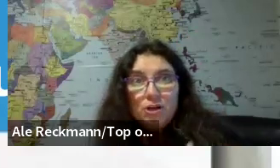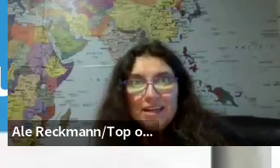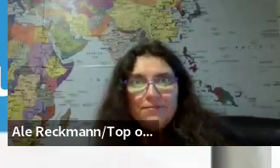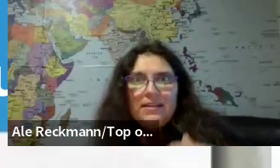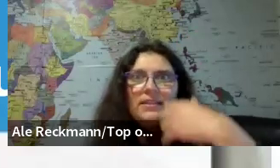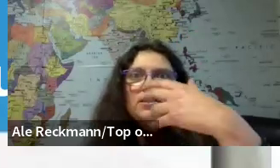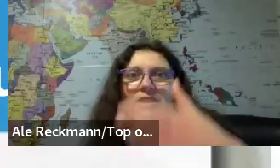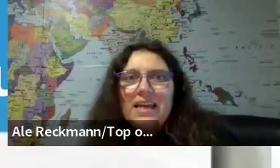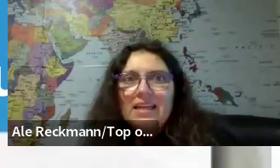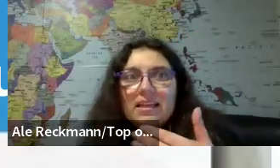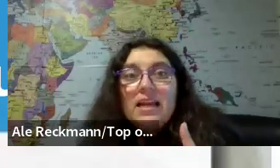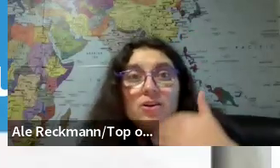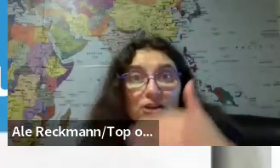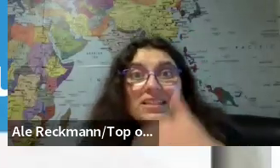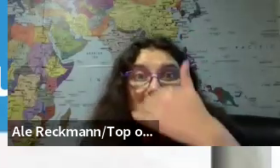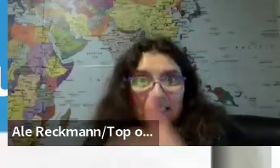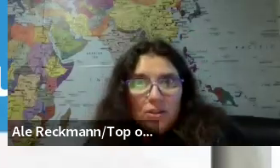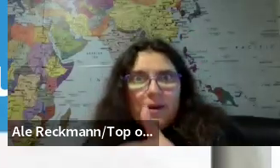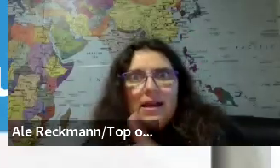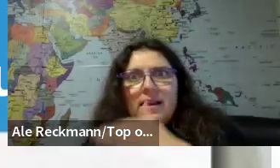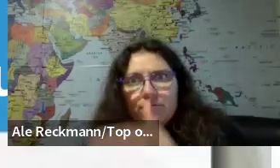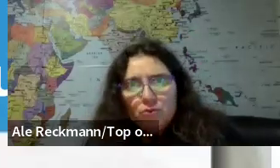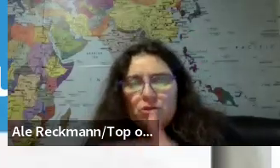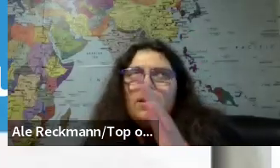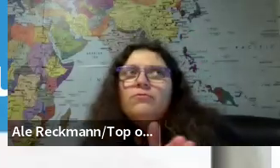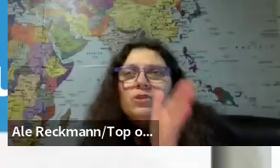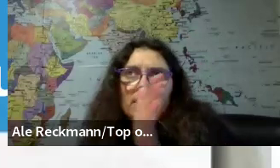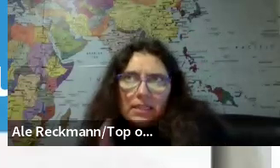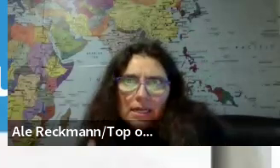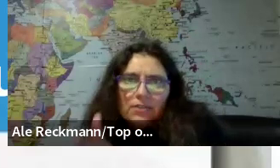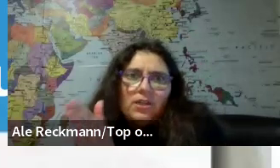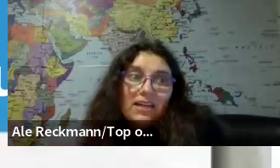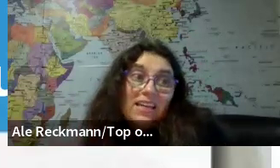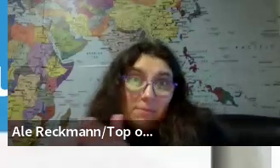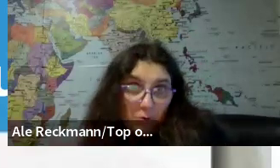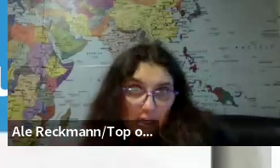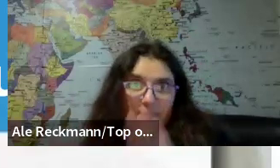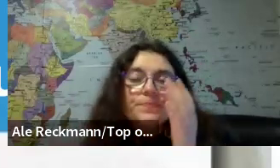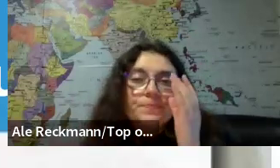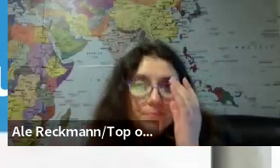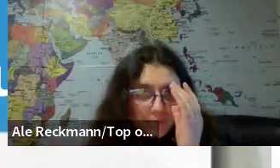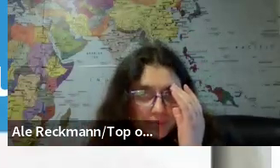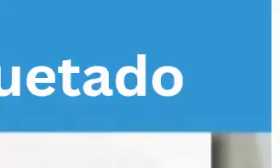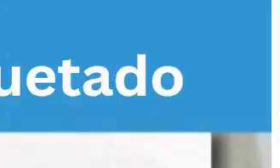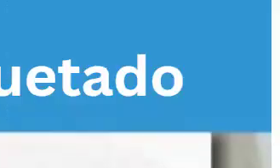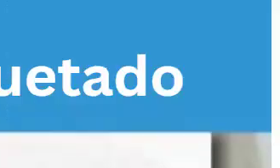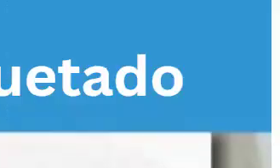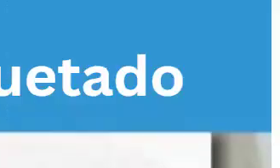memoria, centremos en lo que le falta, sino que ya, en qué es lo memoria, que yo necesito para la ya, función. La ok, función en este caso es que requiere memoria. memoria, sí,